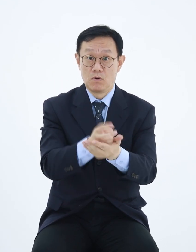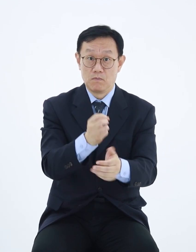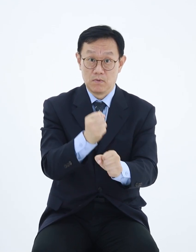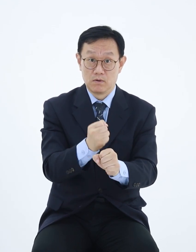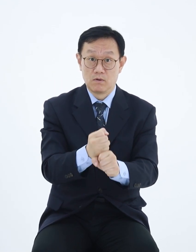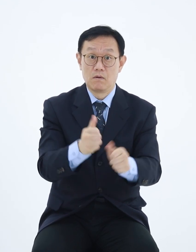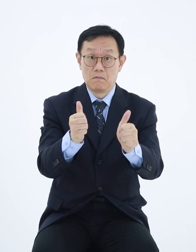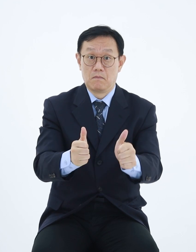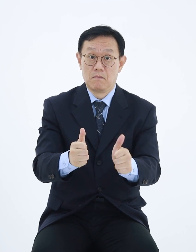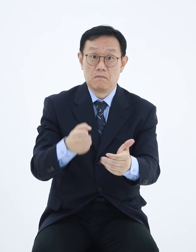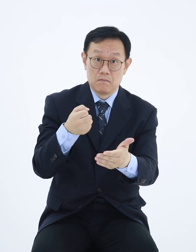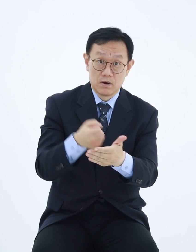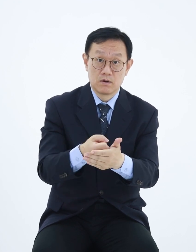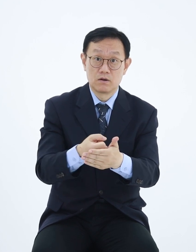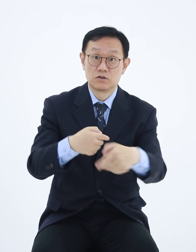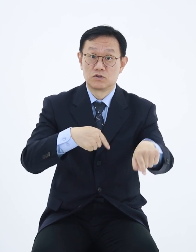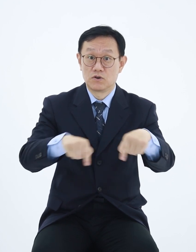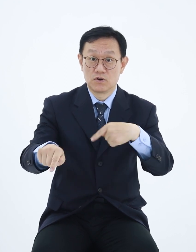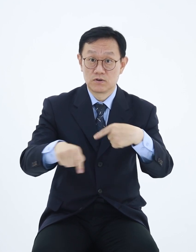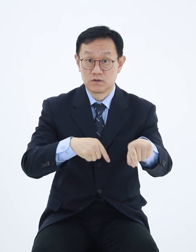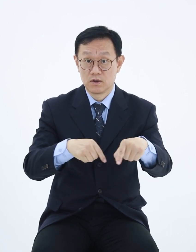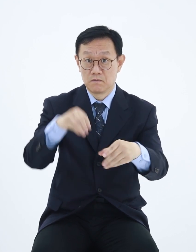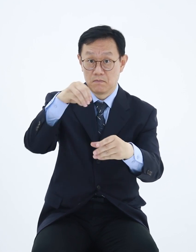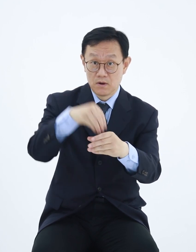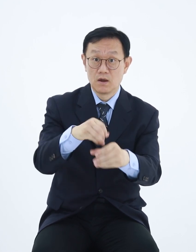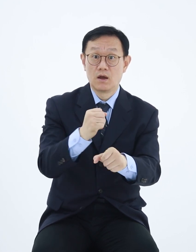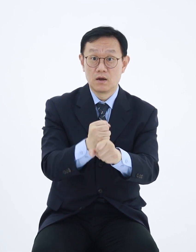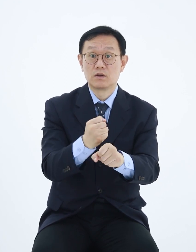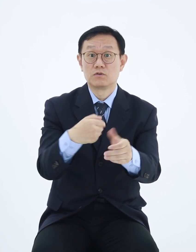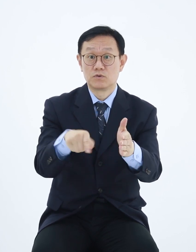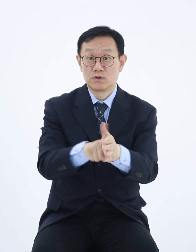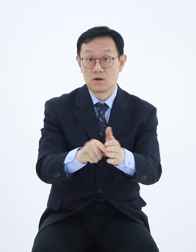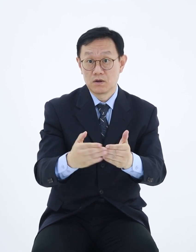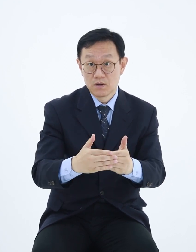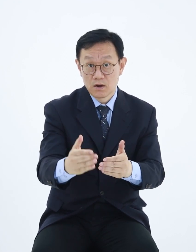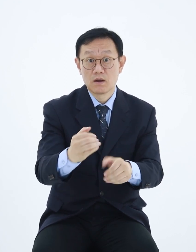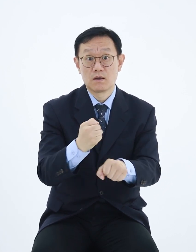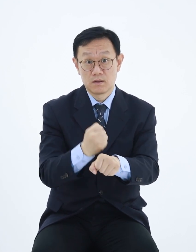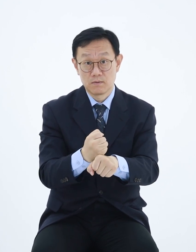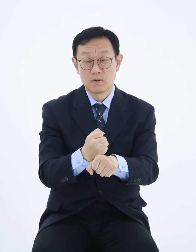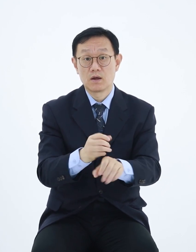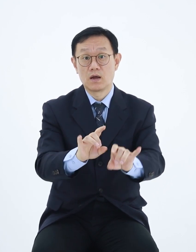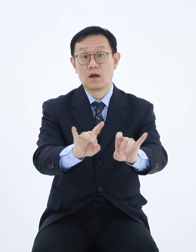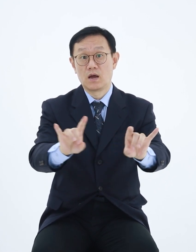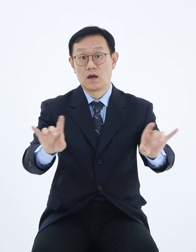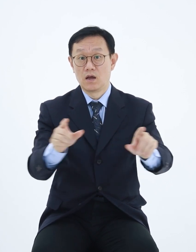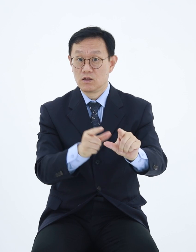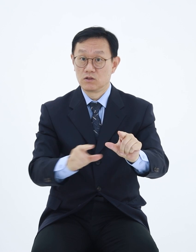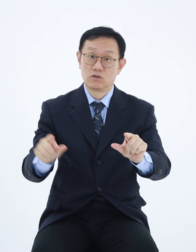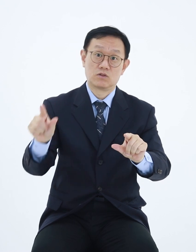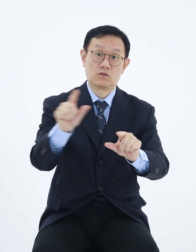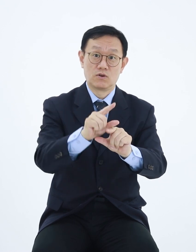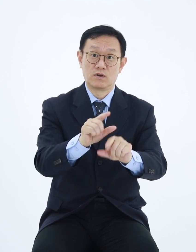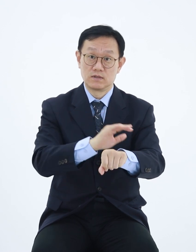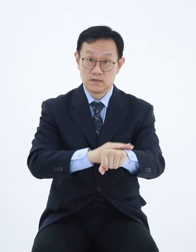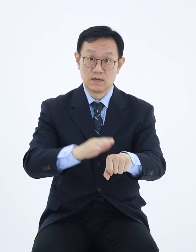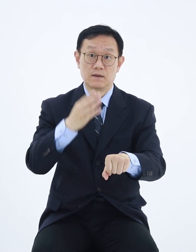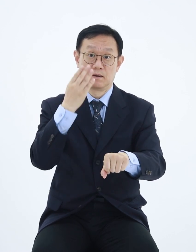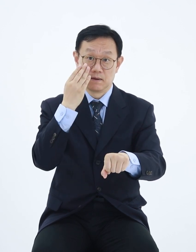판결, 정책 등의 실무에 반영할 수 있는 체계가 마련된다면 협약이 각 국가에서 더 깊이 뿌리내리고 적극적으로